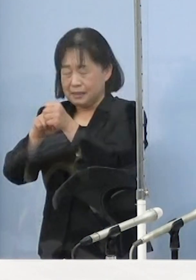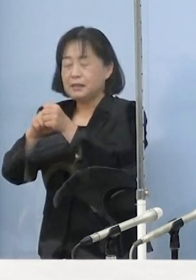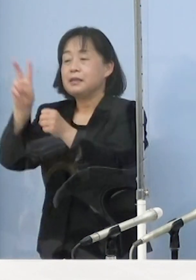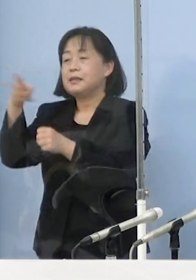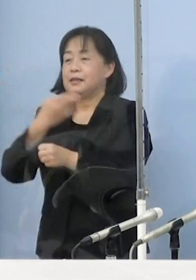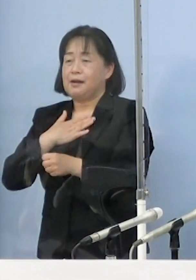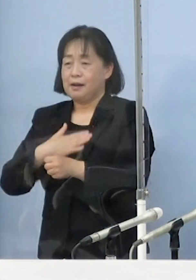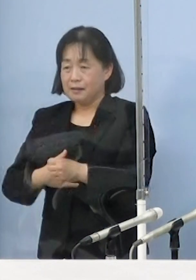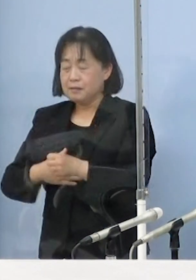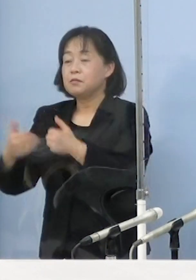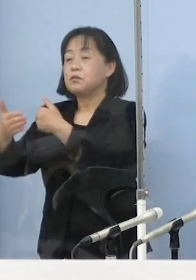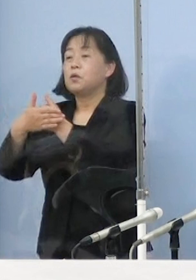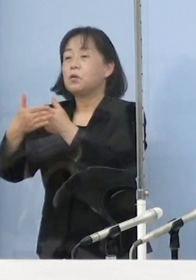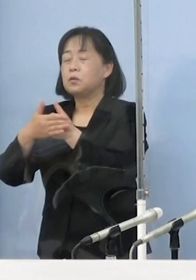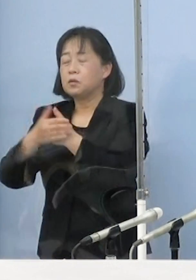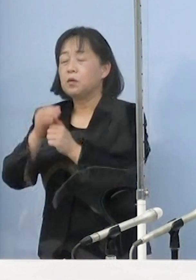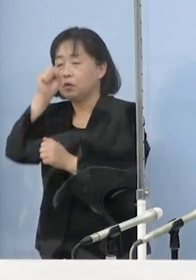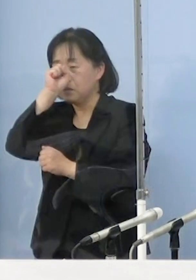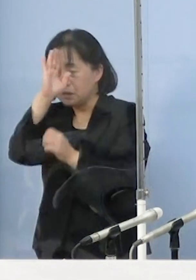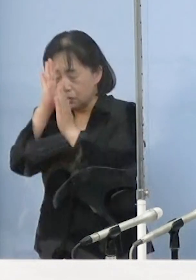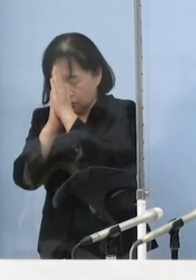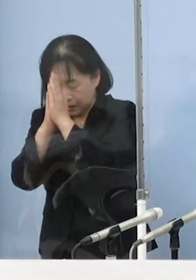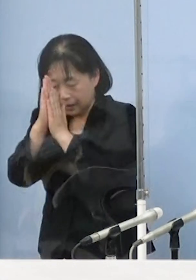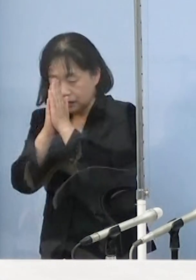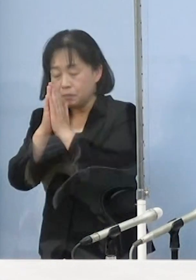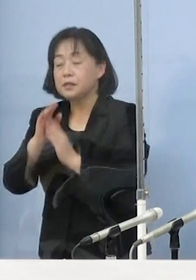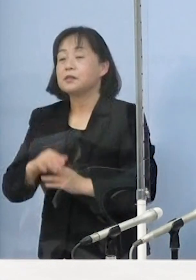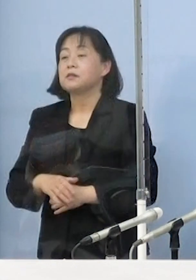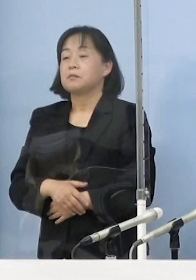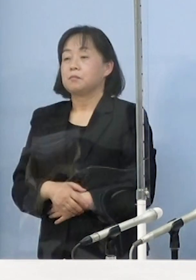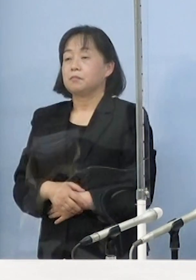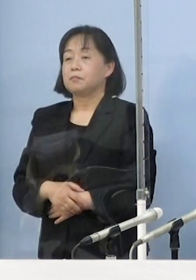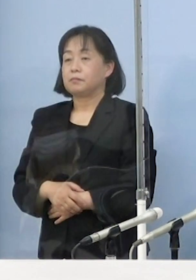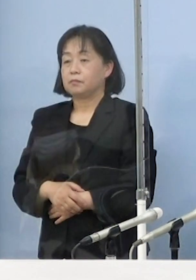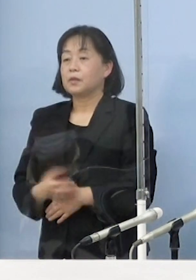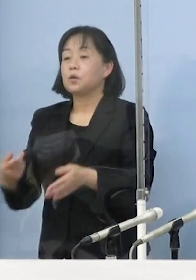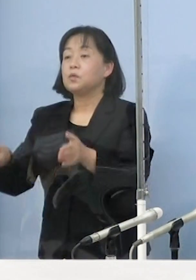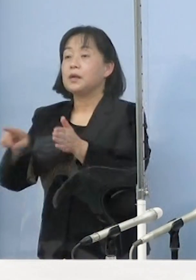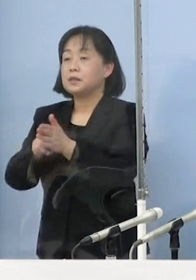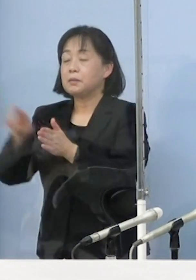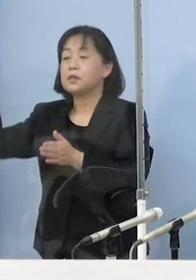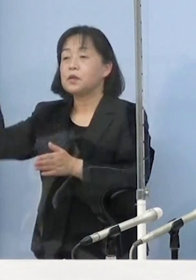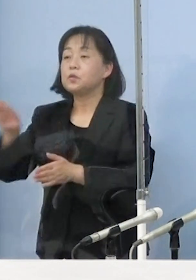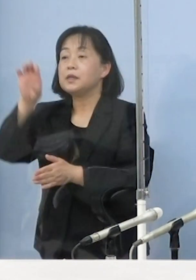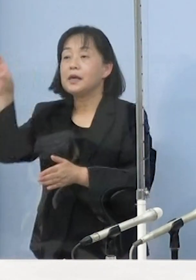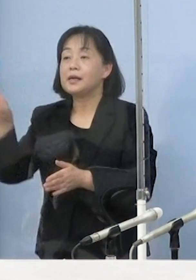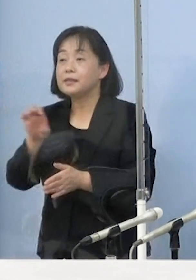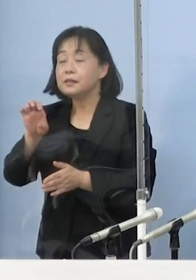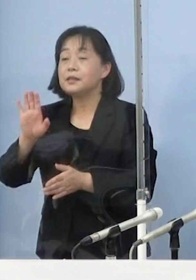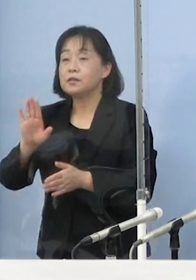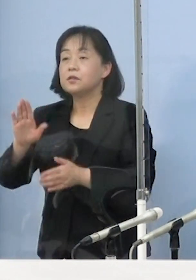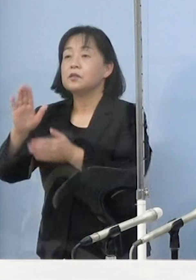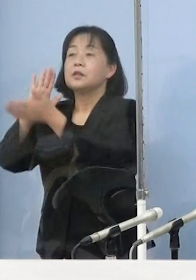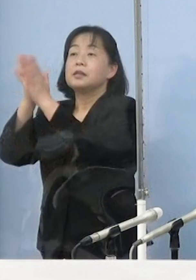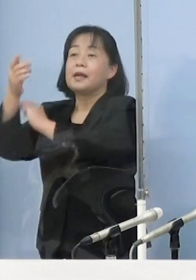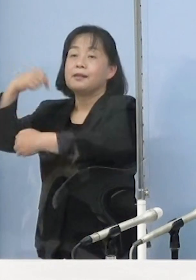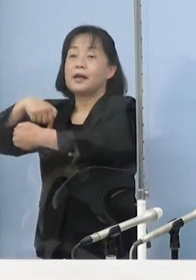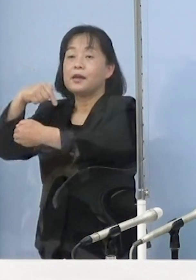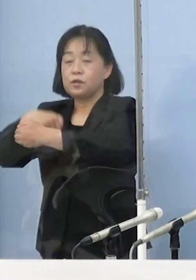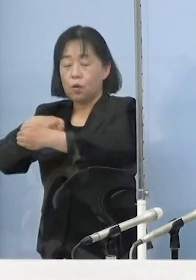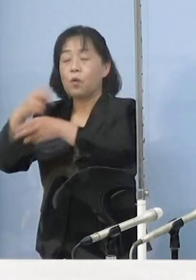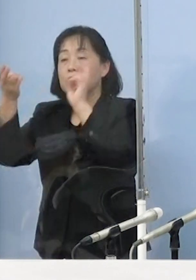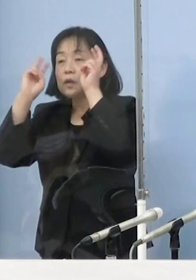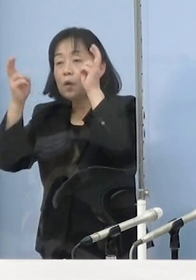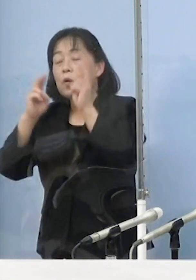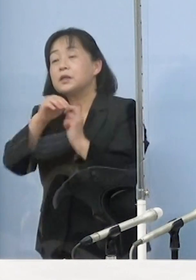をよろしくお願いを申し上げたいと存じます。加えて繰り返しとなりますが、まず県内の事業者の皆様